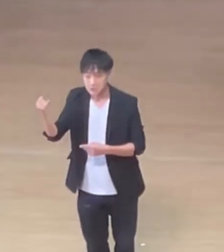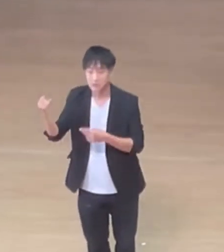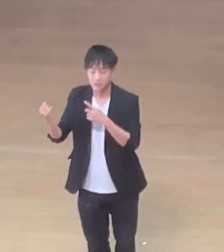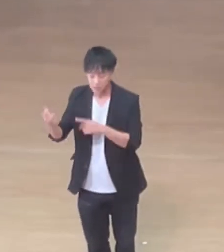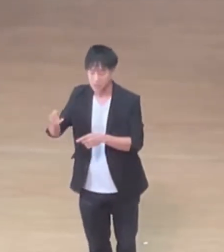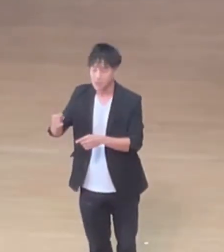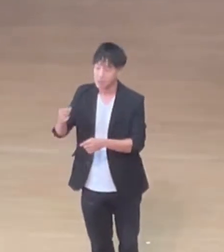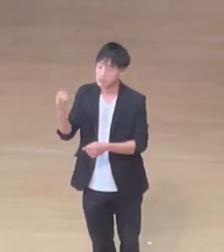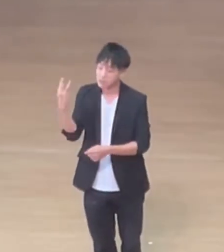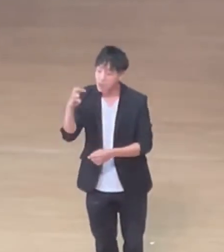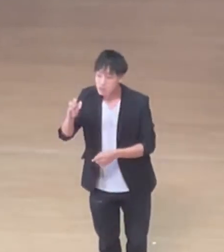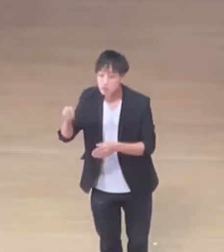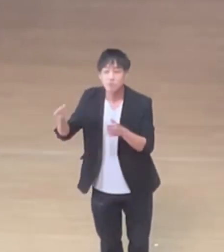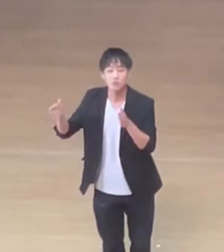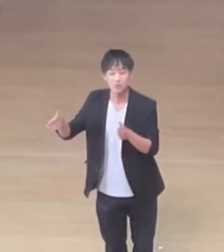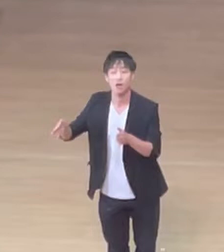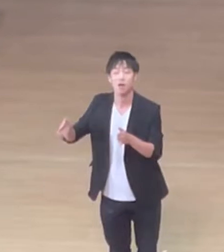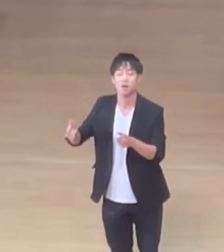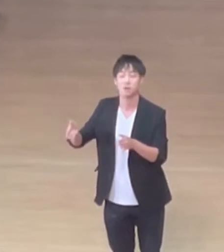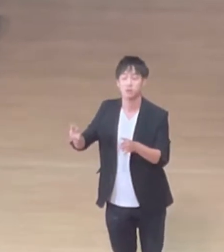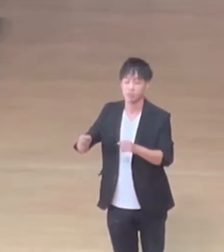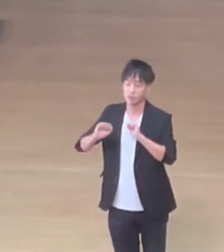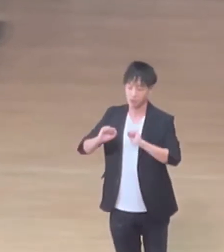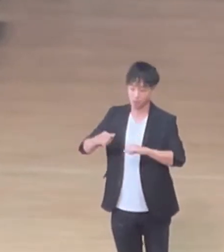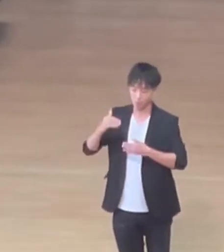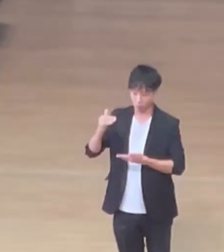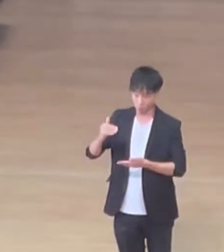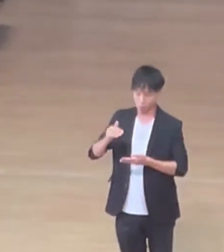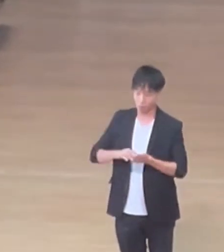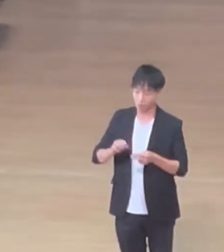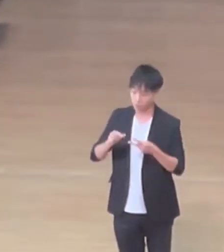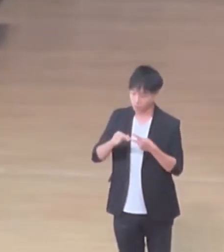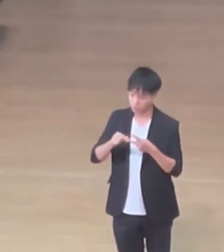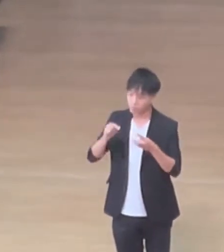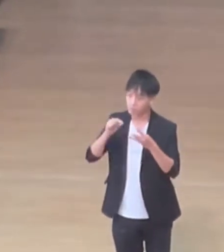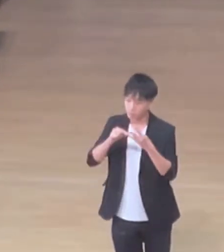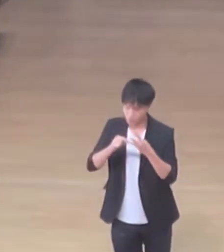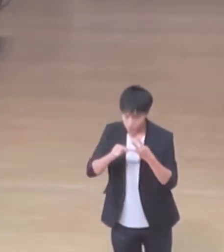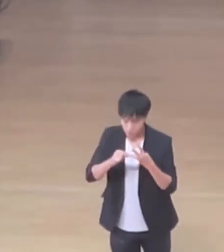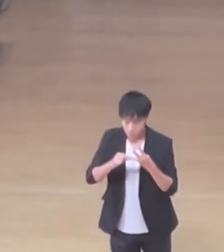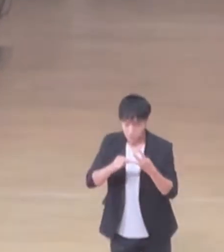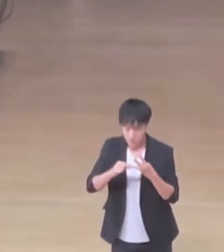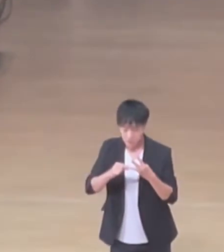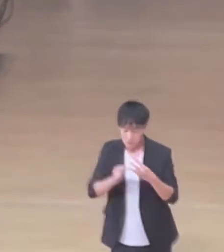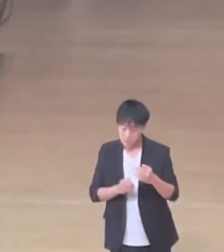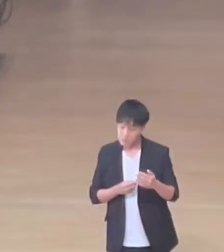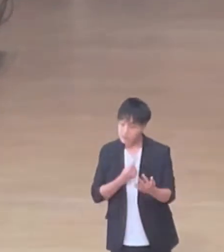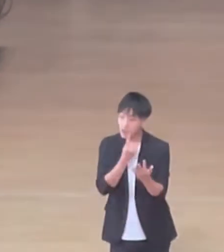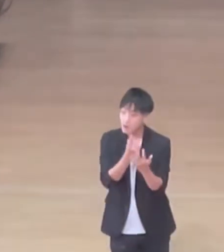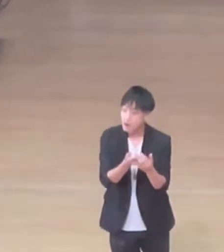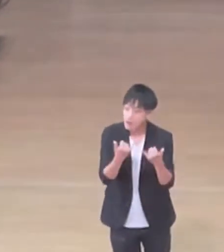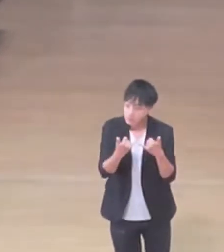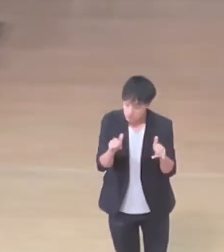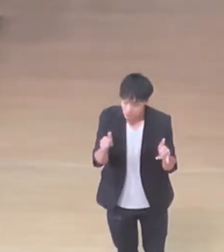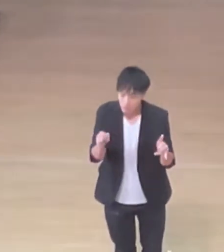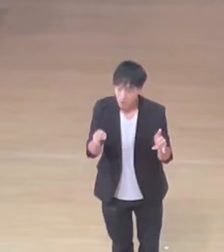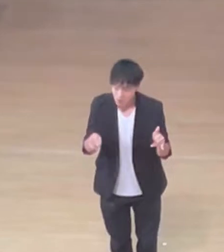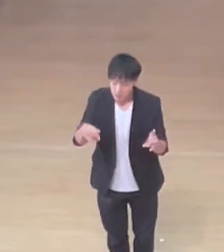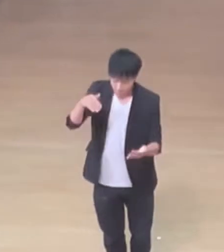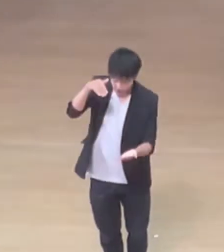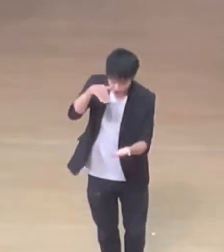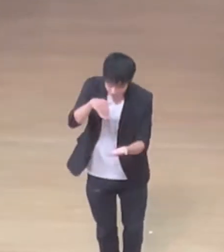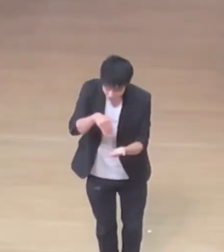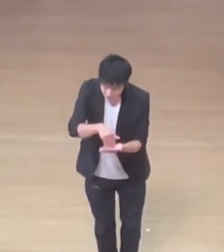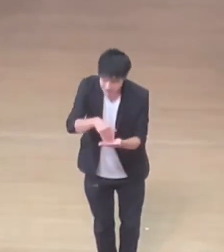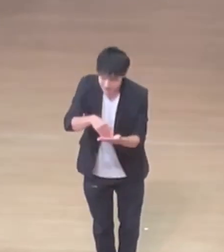。レッスンの参加者はレッスンの最後に3